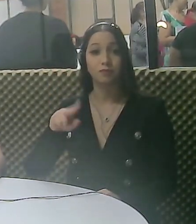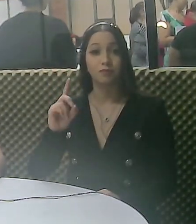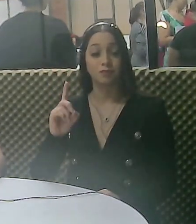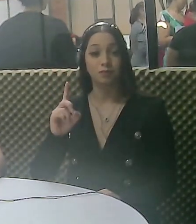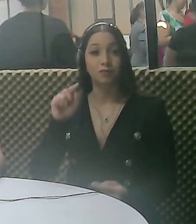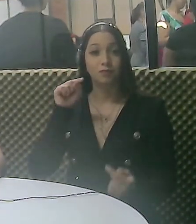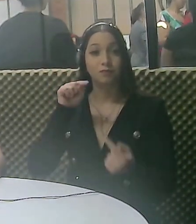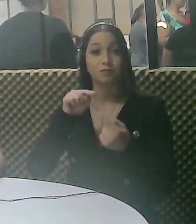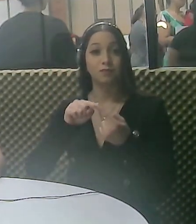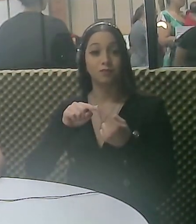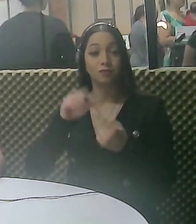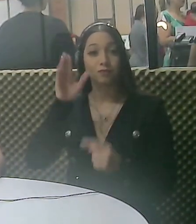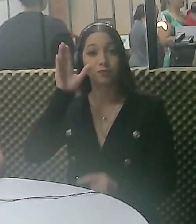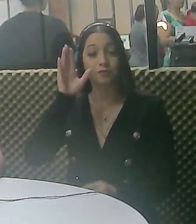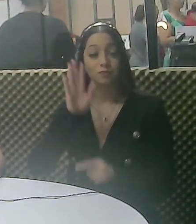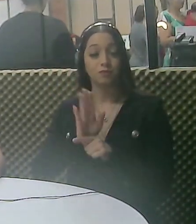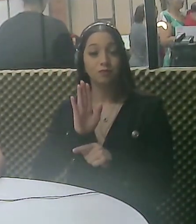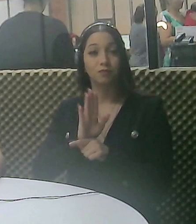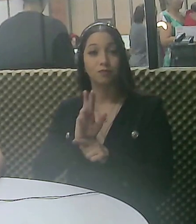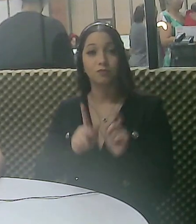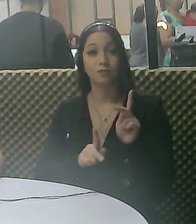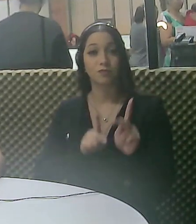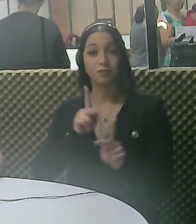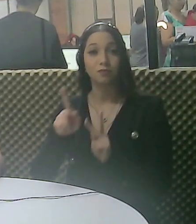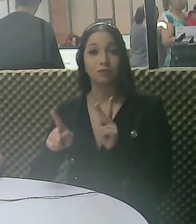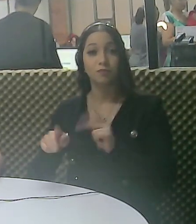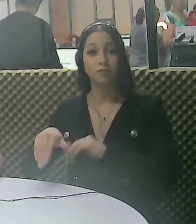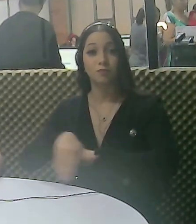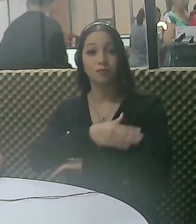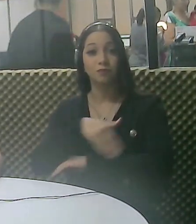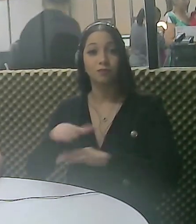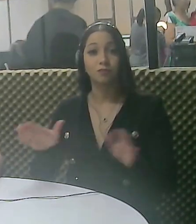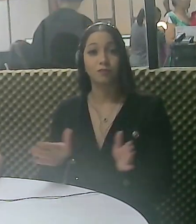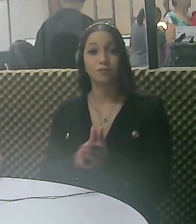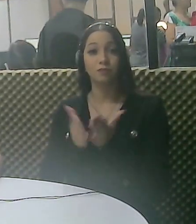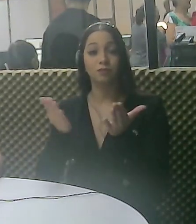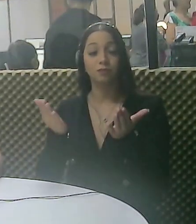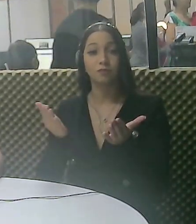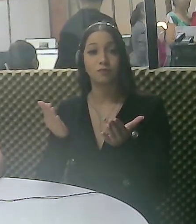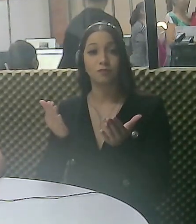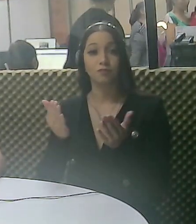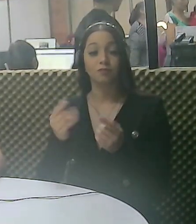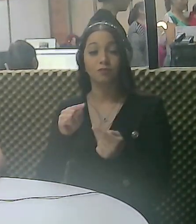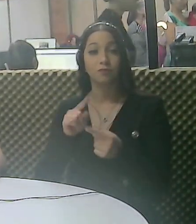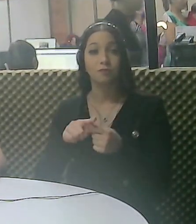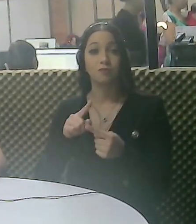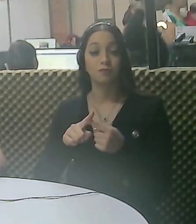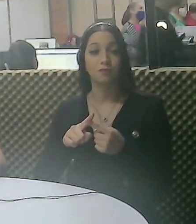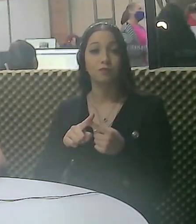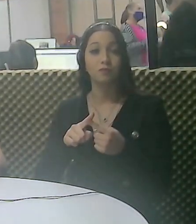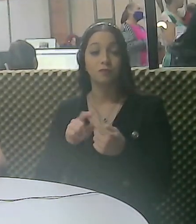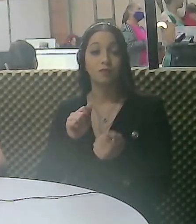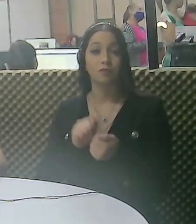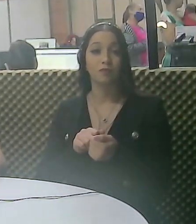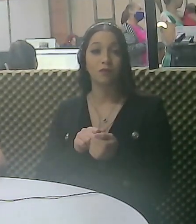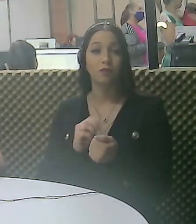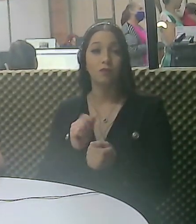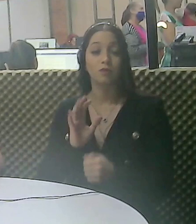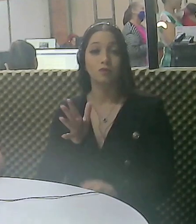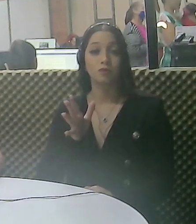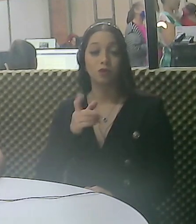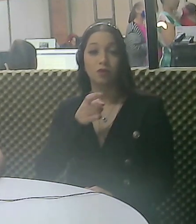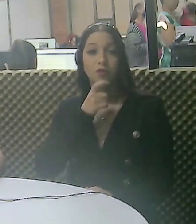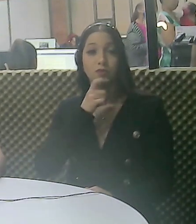tem o objetivo de assistir a população em situação de vulnerabilidade social em decorrência da proximidade do período de